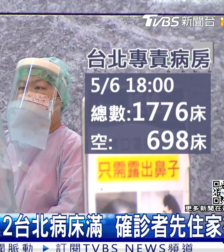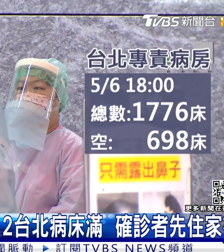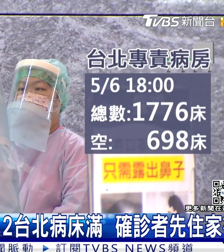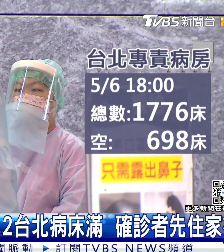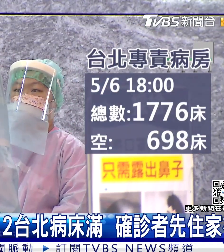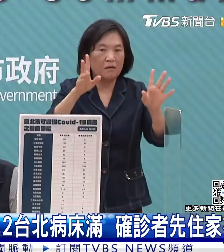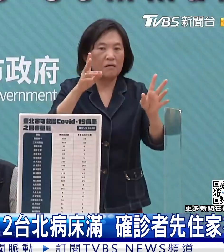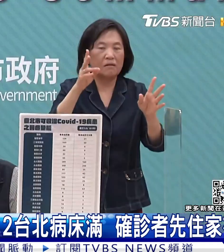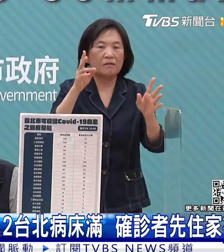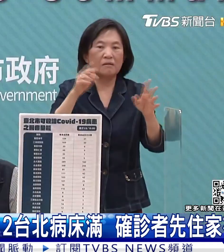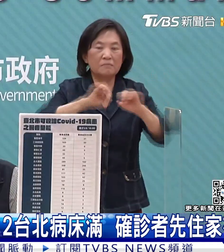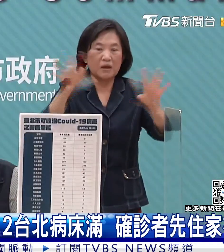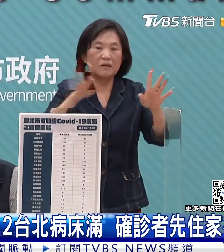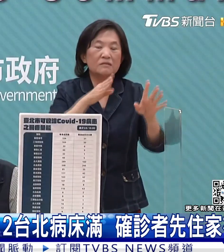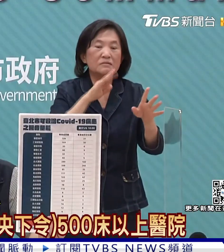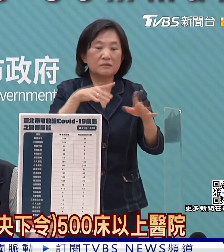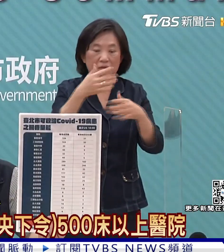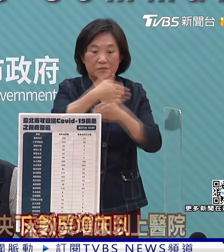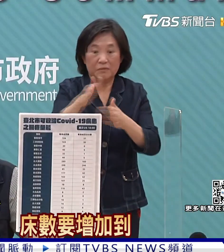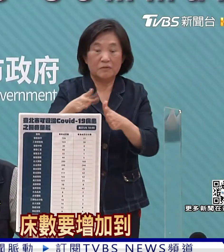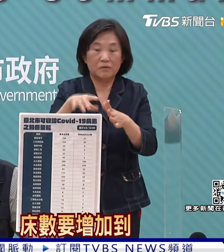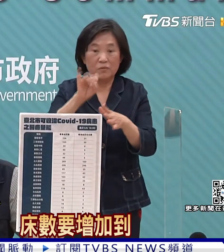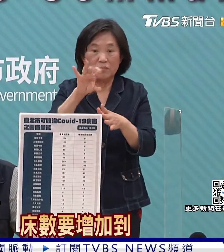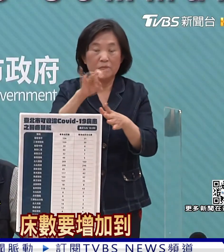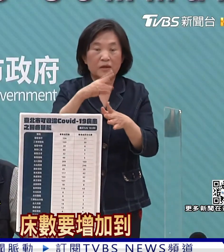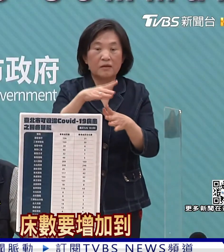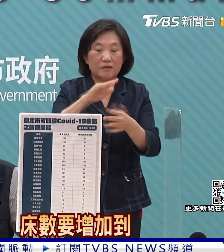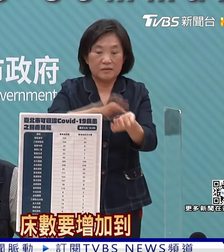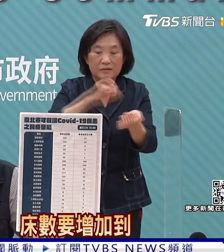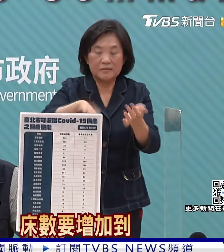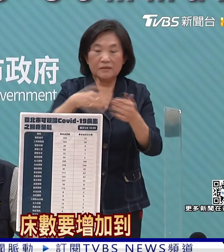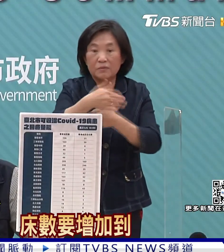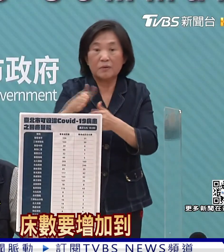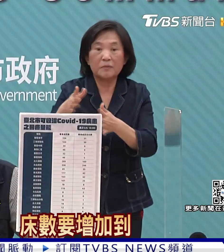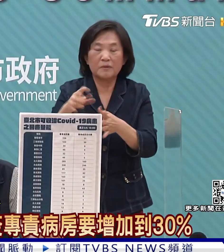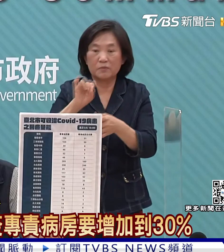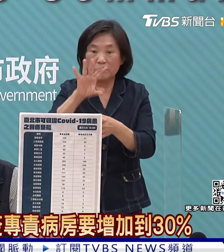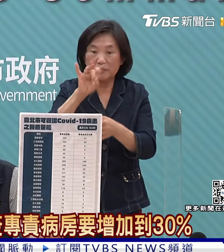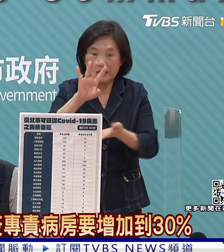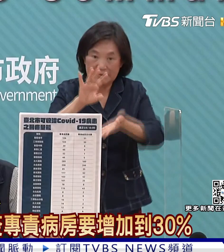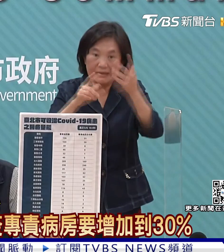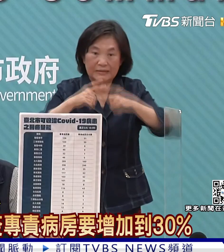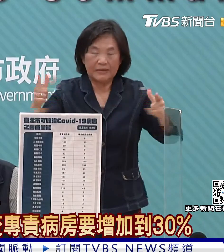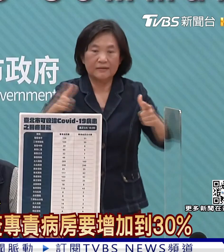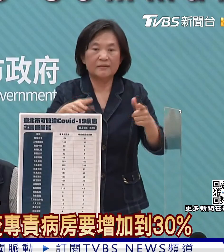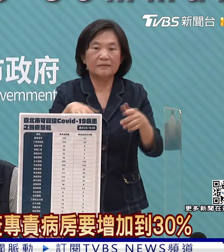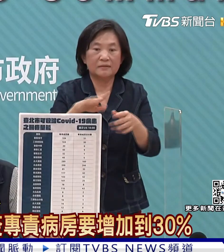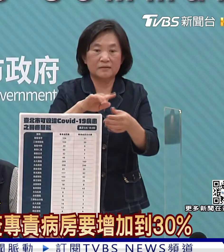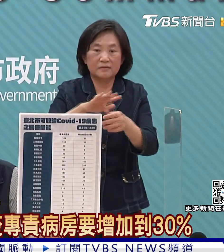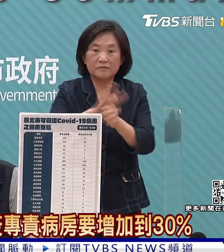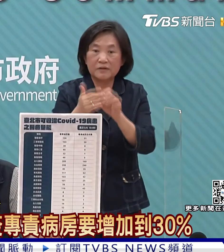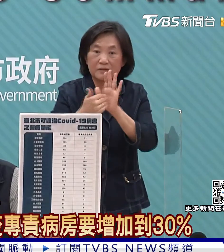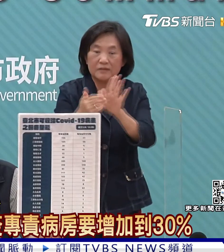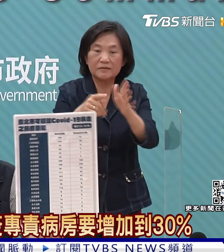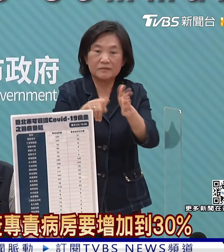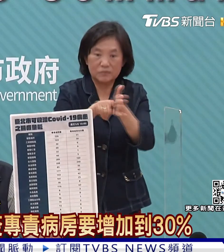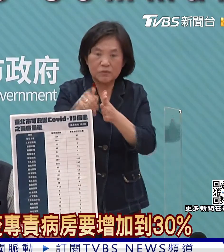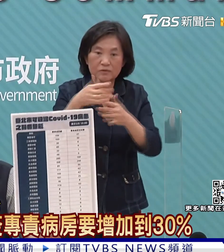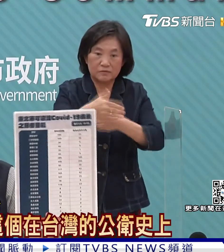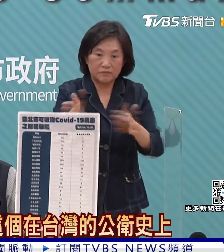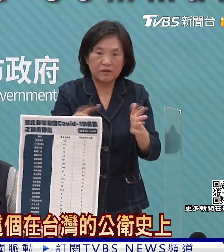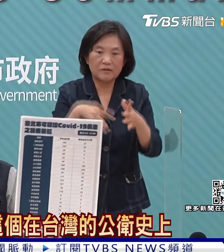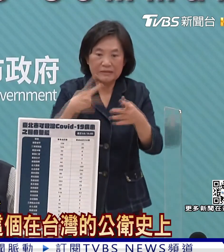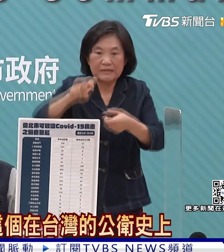峰，这哪够？ 500床以上医院床数要增加到防疫专责病房要增加到30%